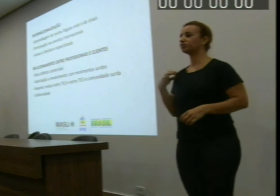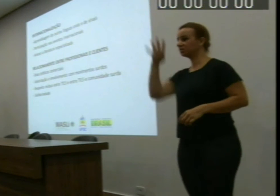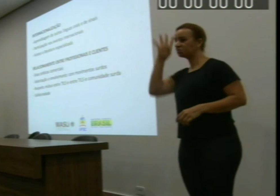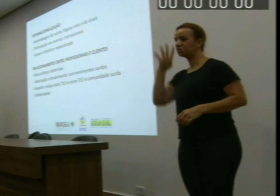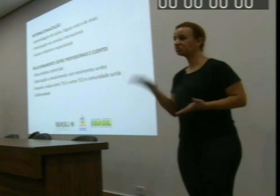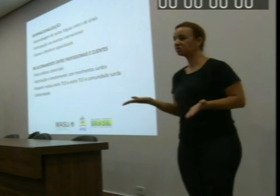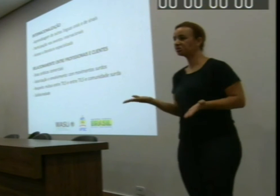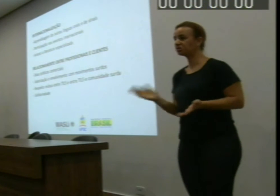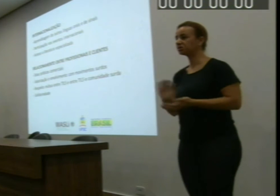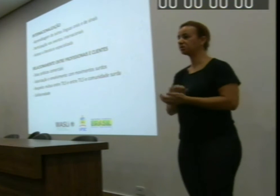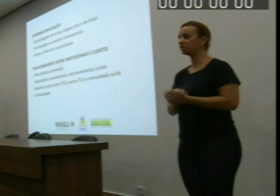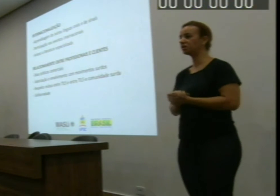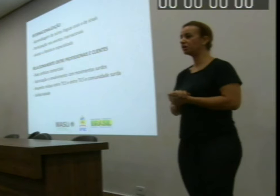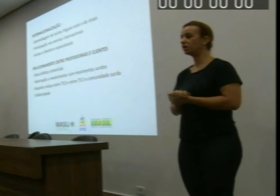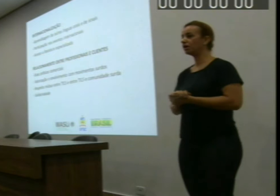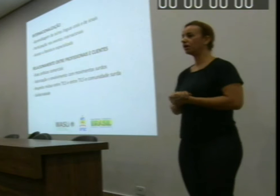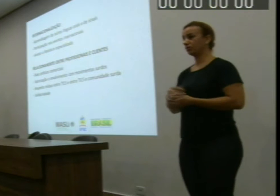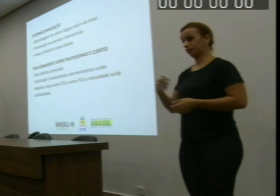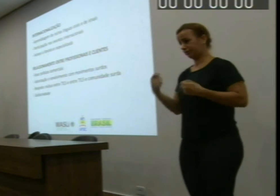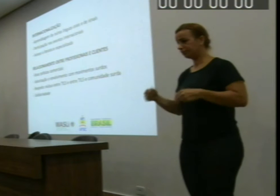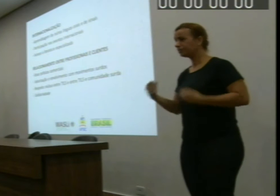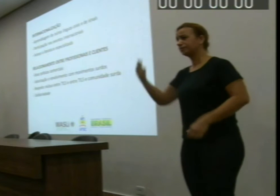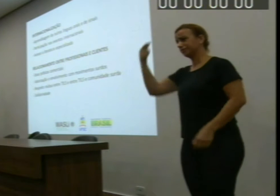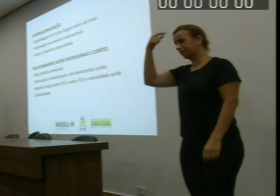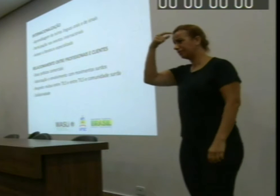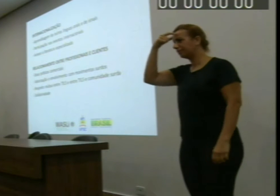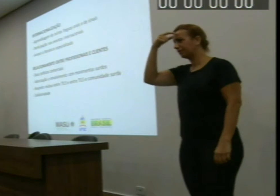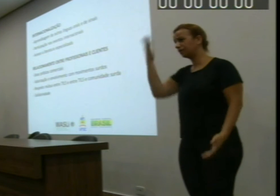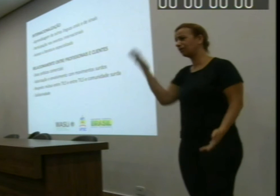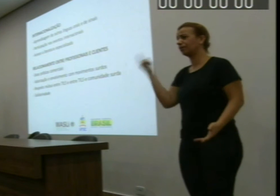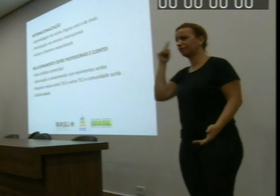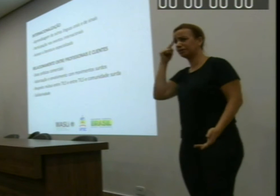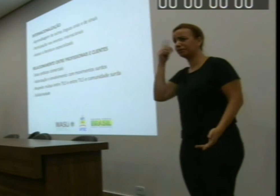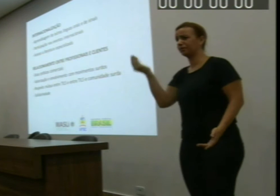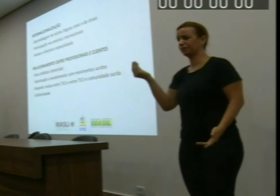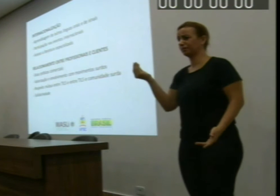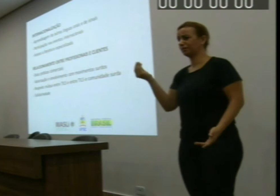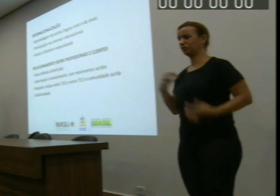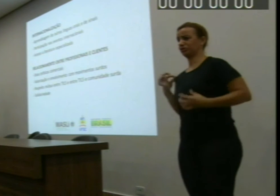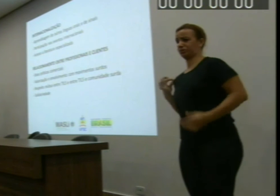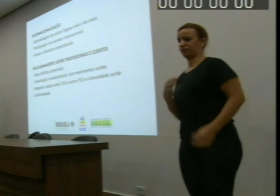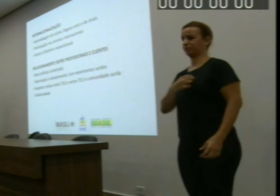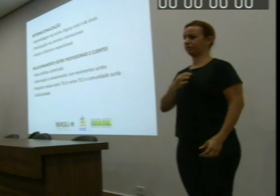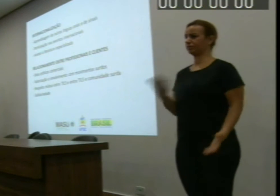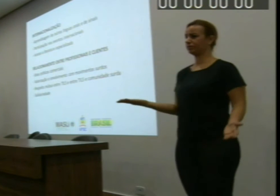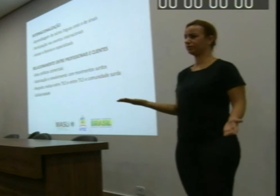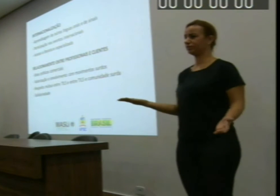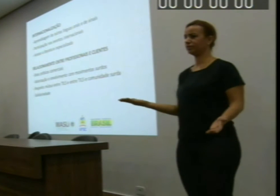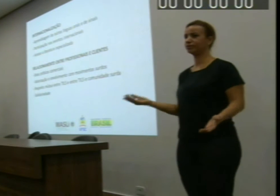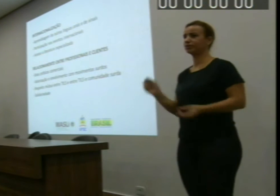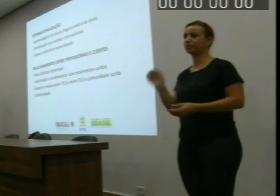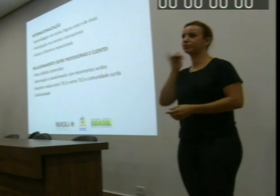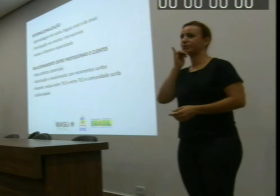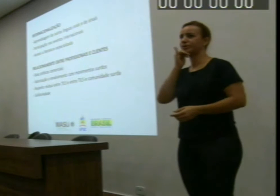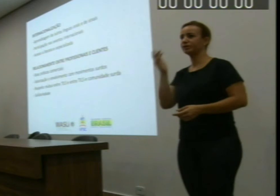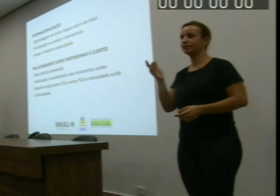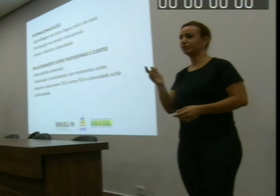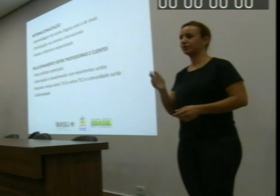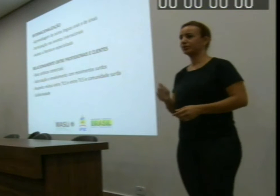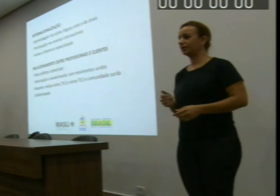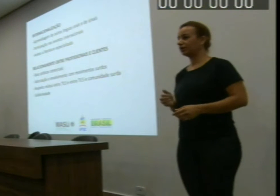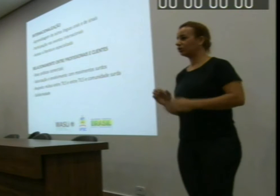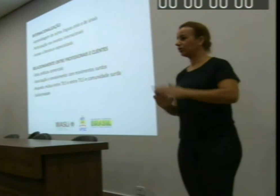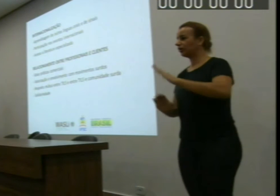eh a gente precisa ter apenas consciência de como ser voluntário você não vai ser voluntário para uma mega organização